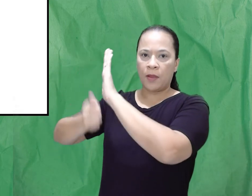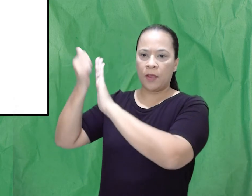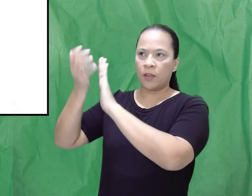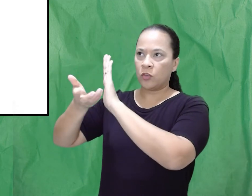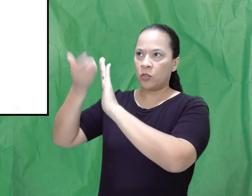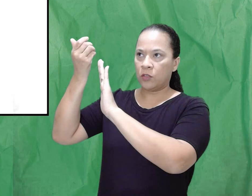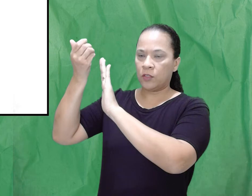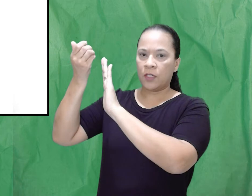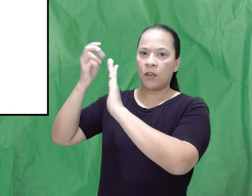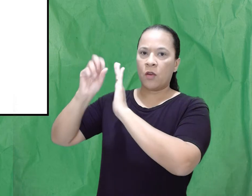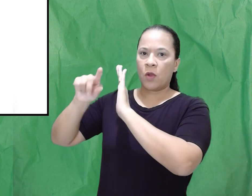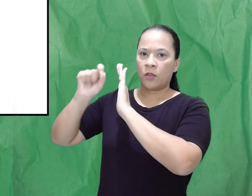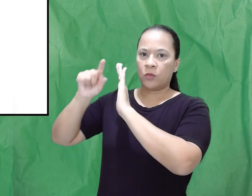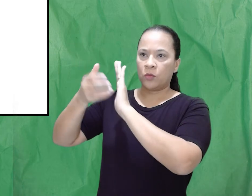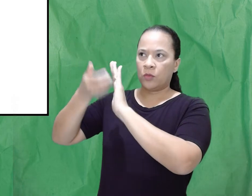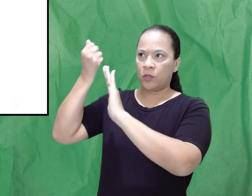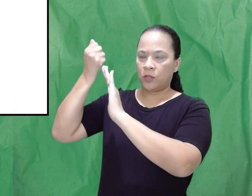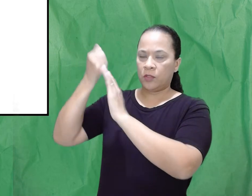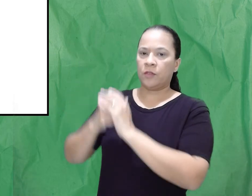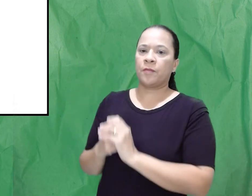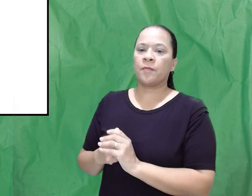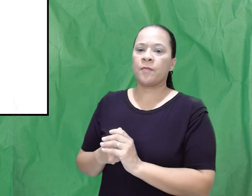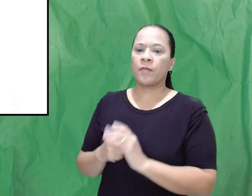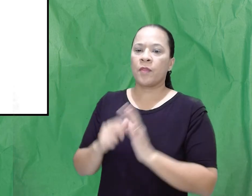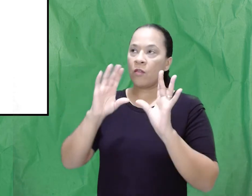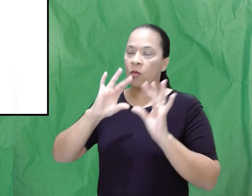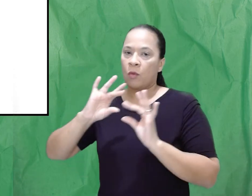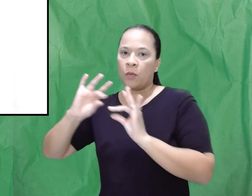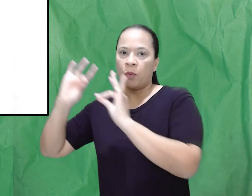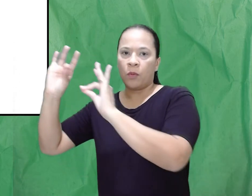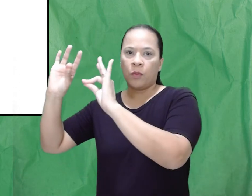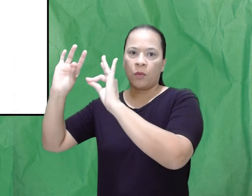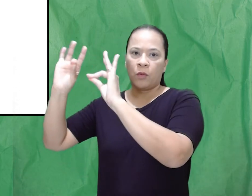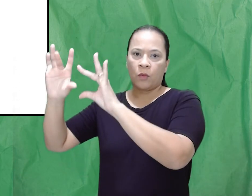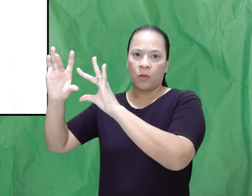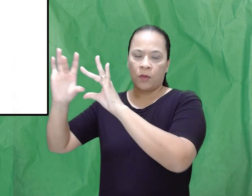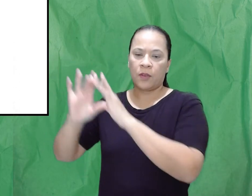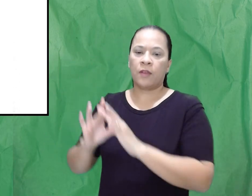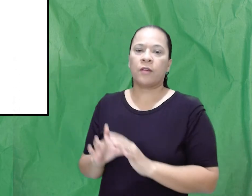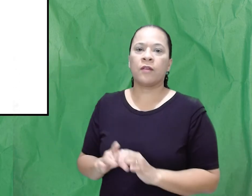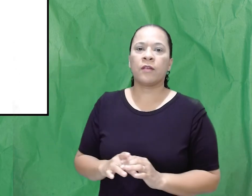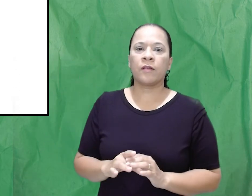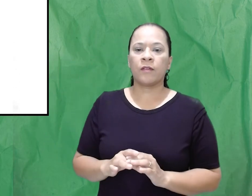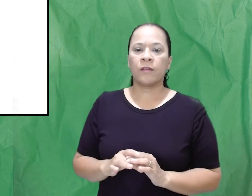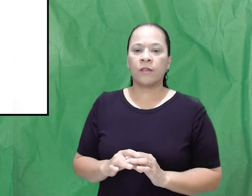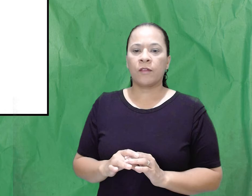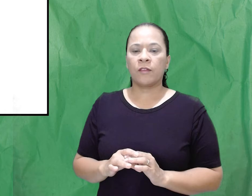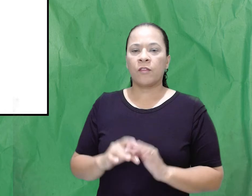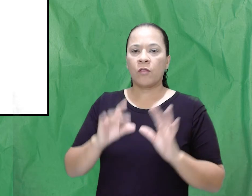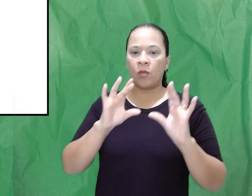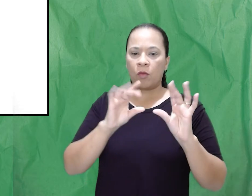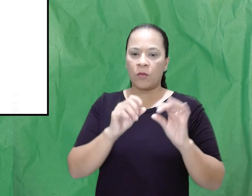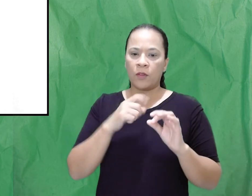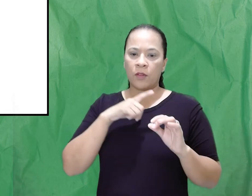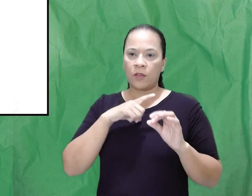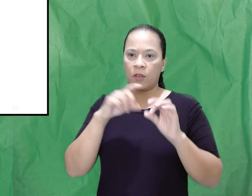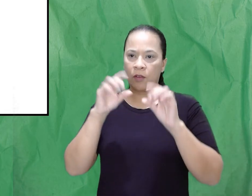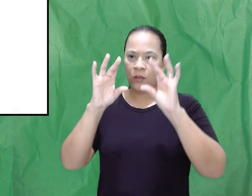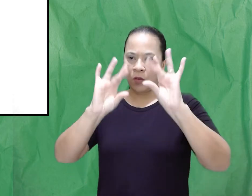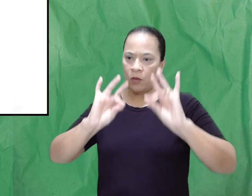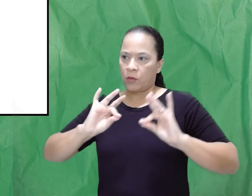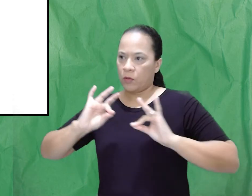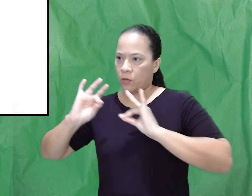div azul. Colei aqui meu style, já explico isso. Vou copiar a parte do body.